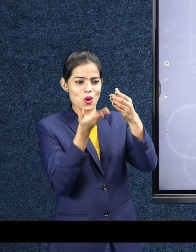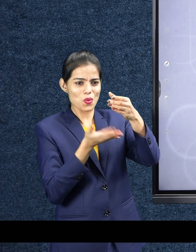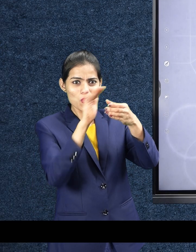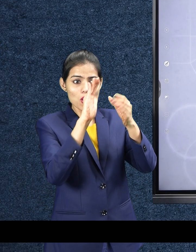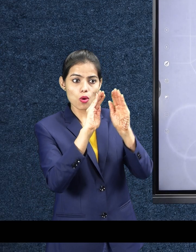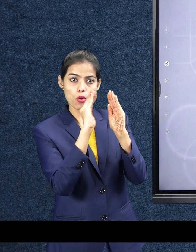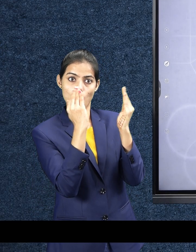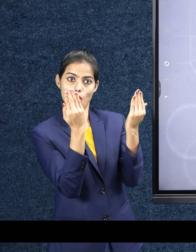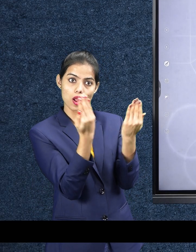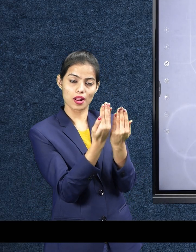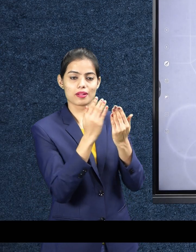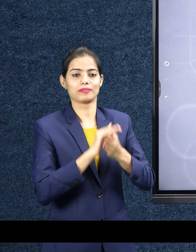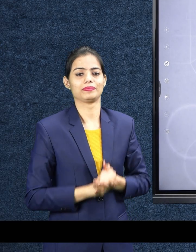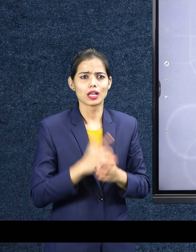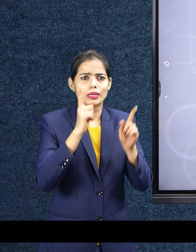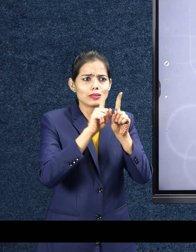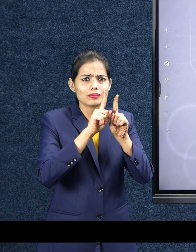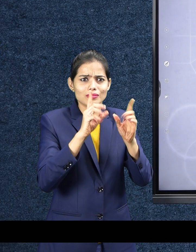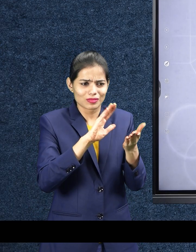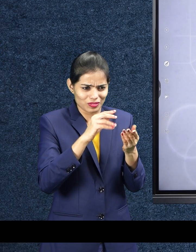पृष्ठभाग, क्षेत्र, कास्टिंग,